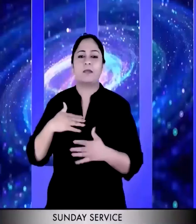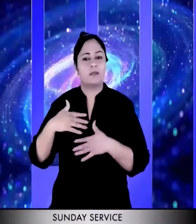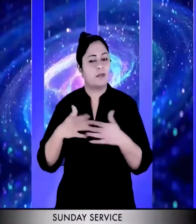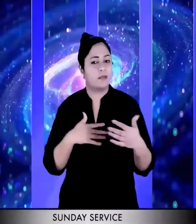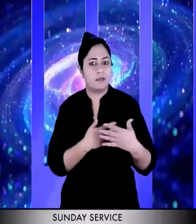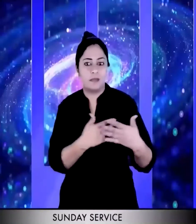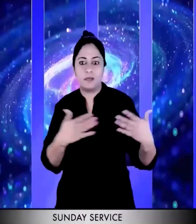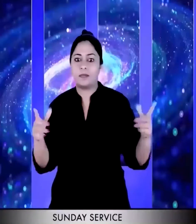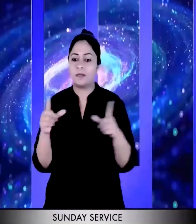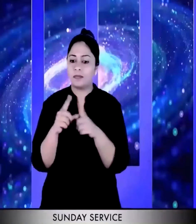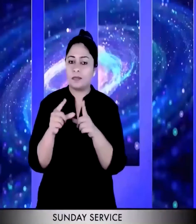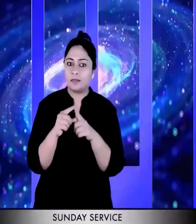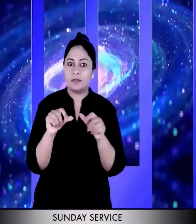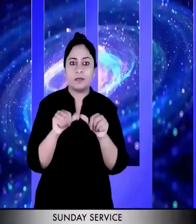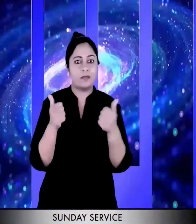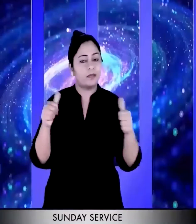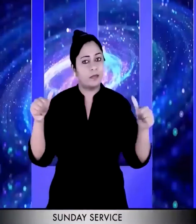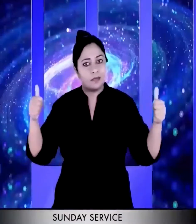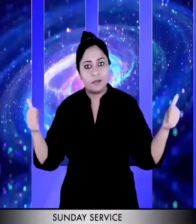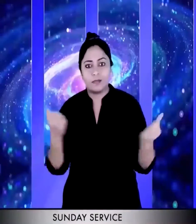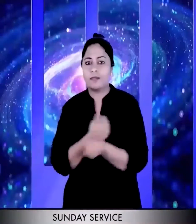সব কিছু করি